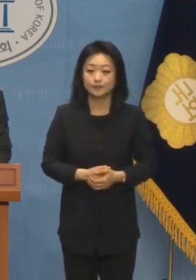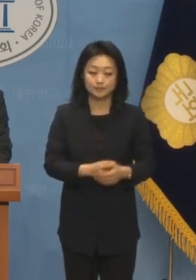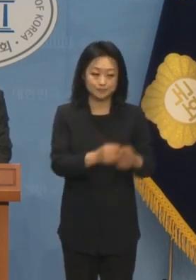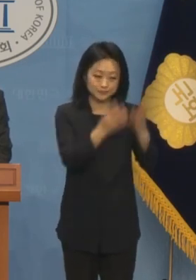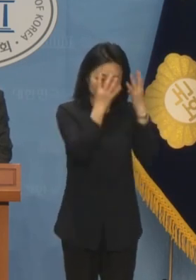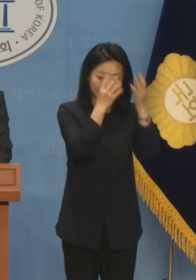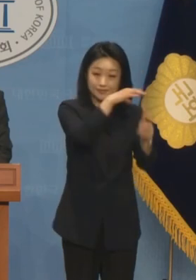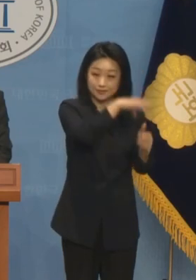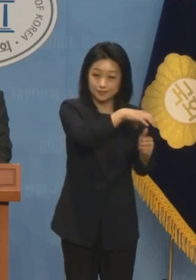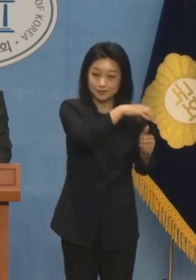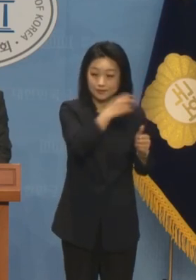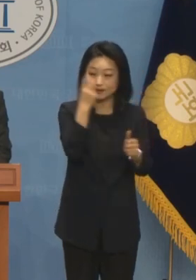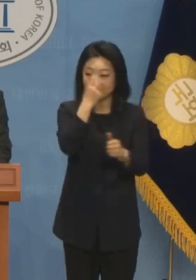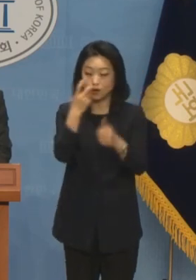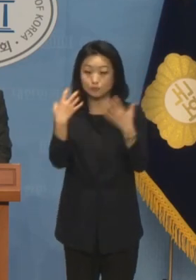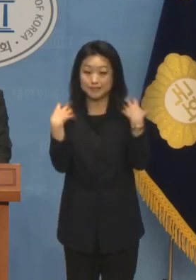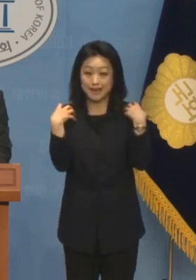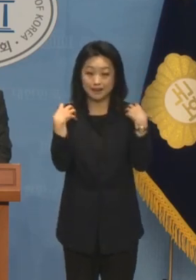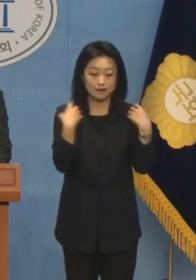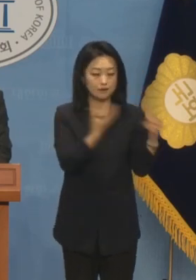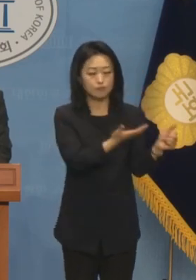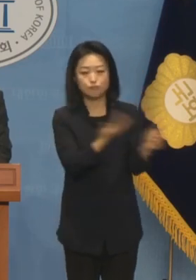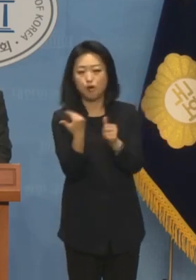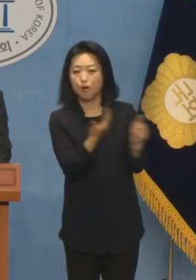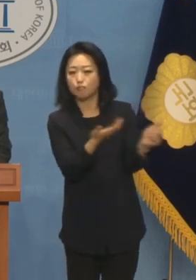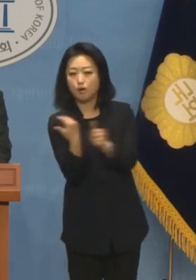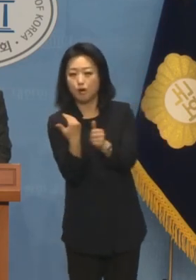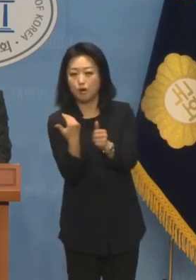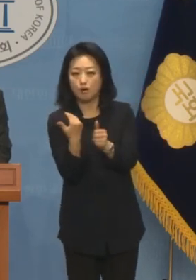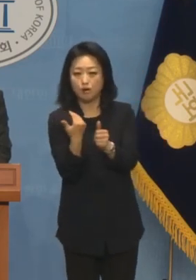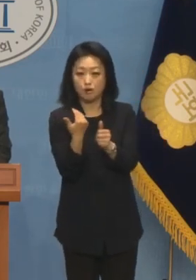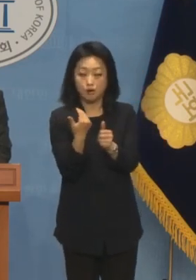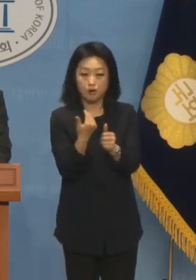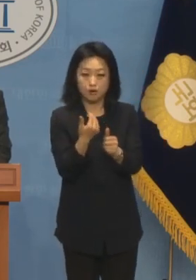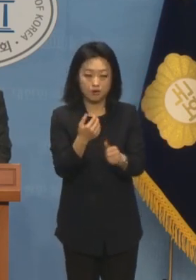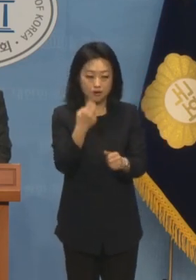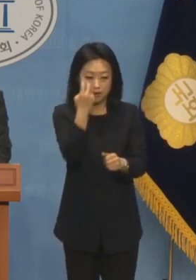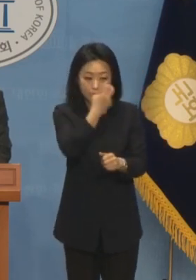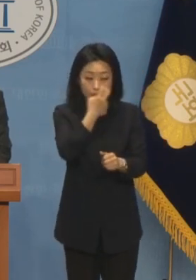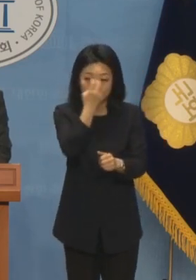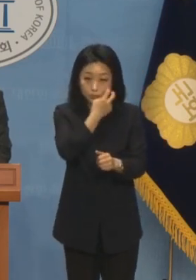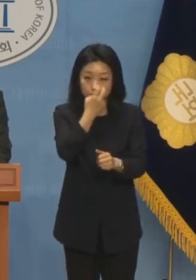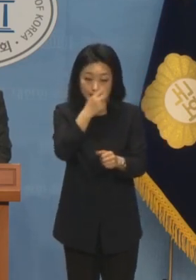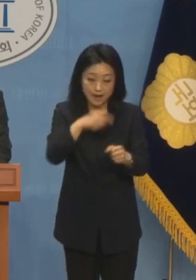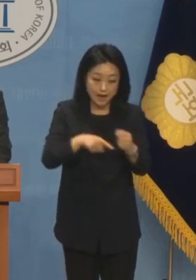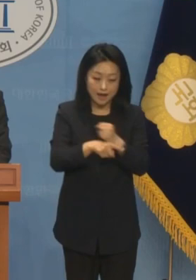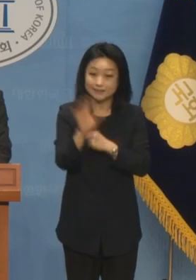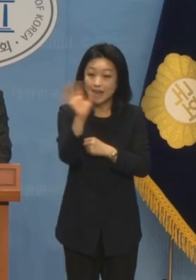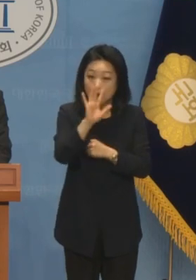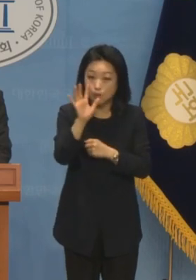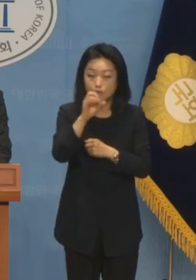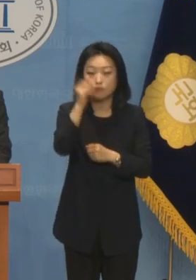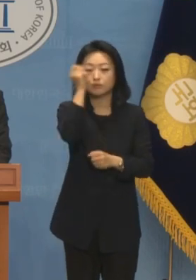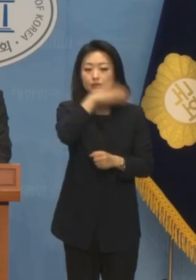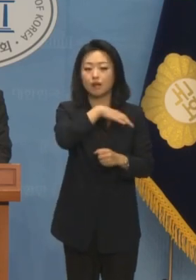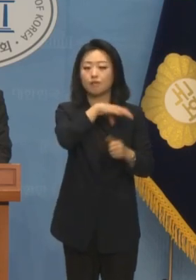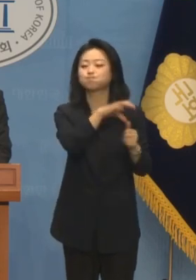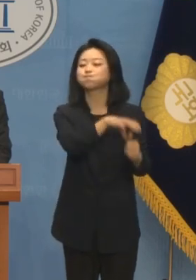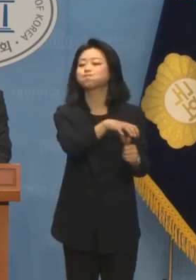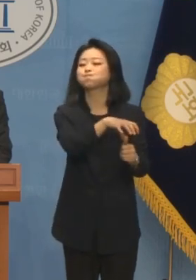수용자를 검찰청으로 불러놓고 조사는 하지 않고 대기시설에 가둬놓는 방식으로